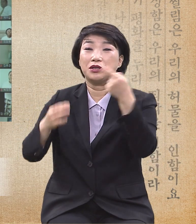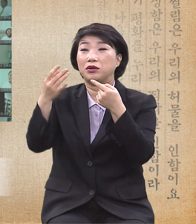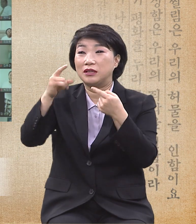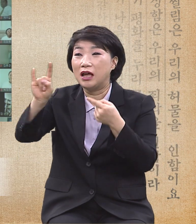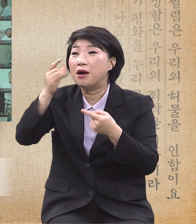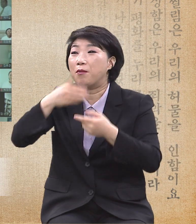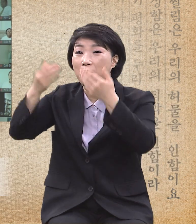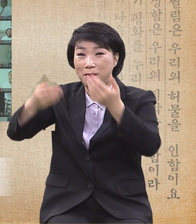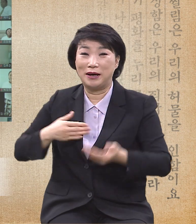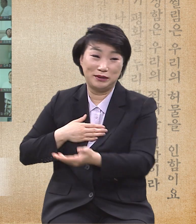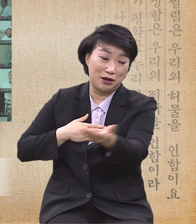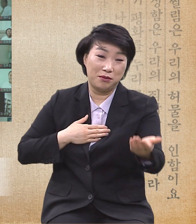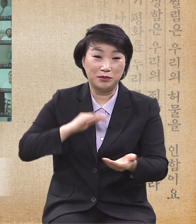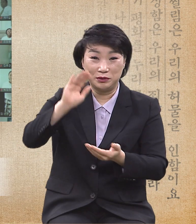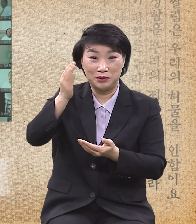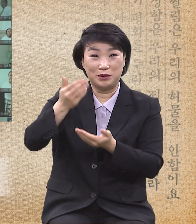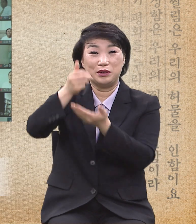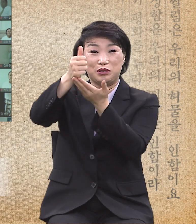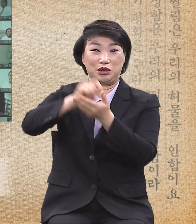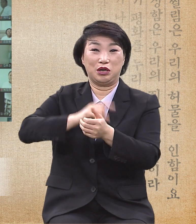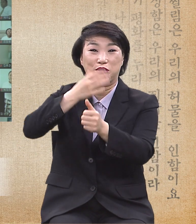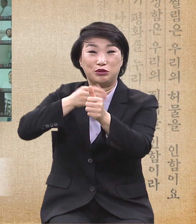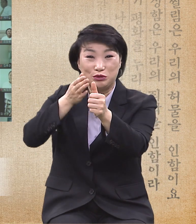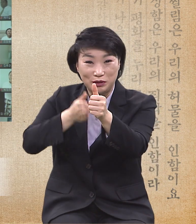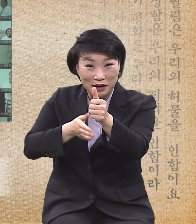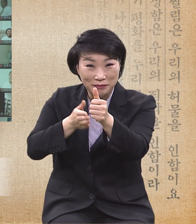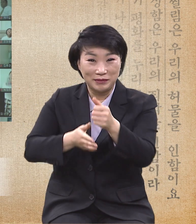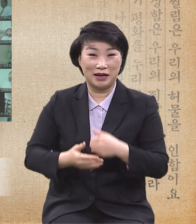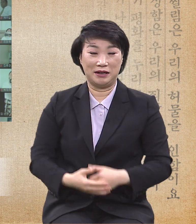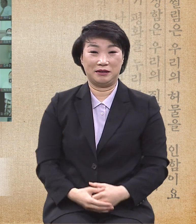천대의 복을 받는 여러분 되기를 주님의 이름으로 축원합니다.